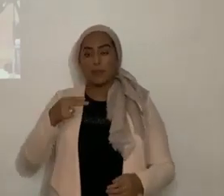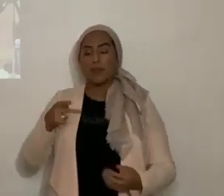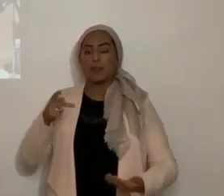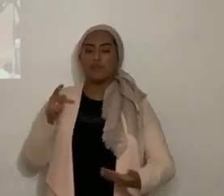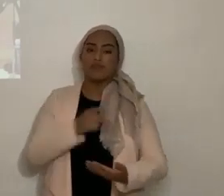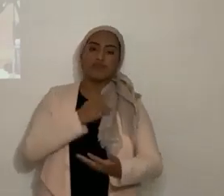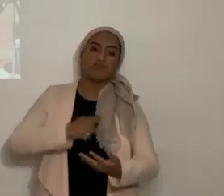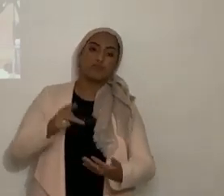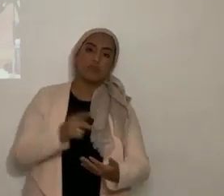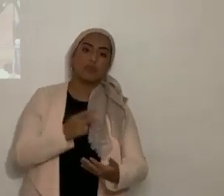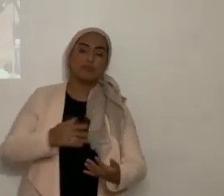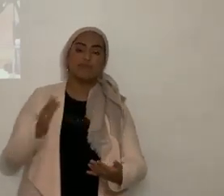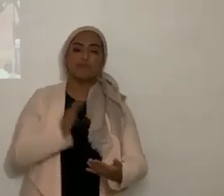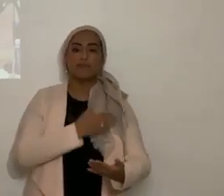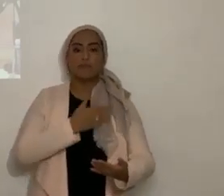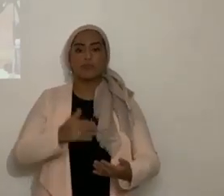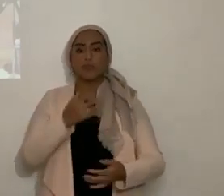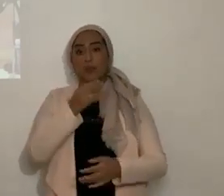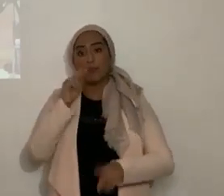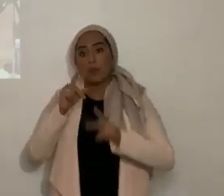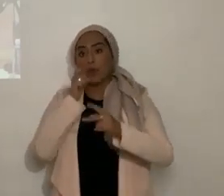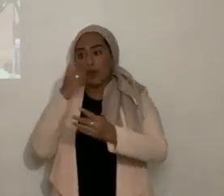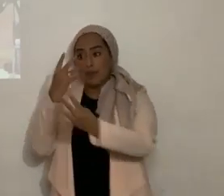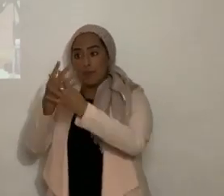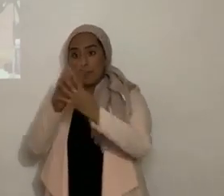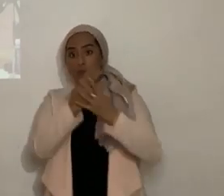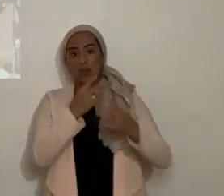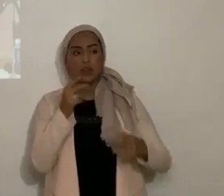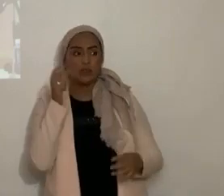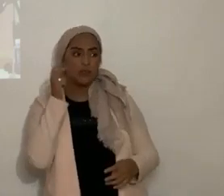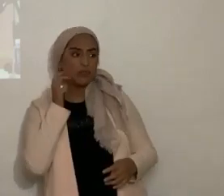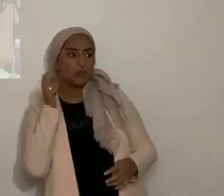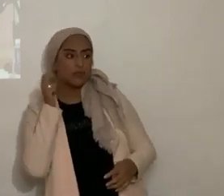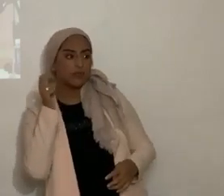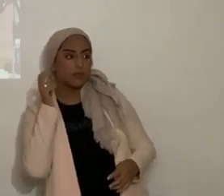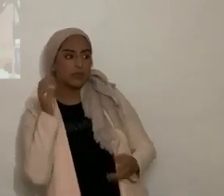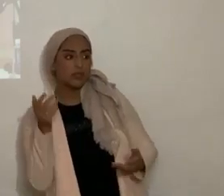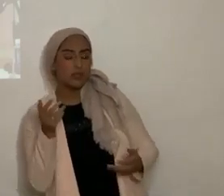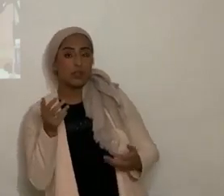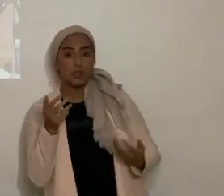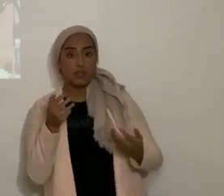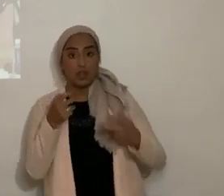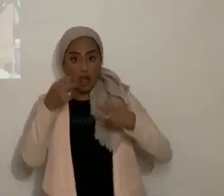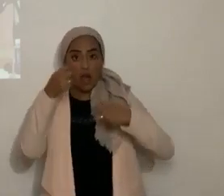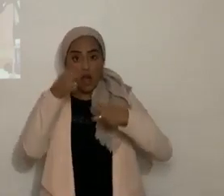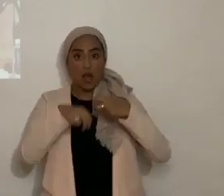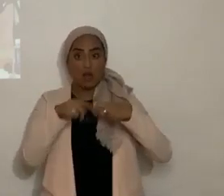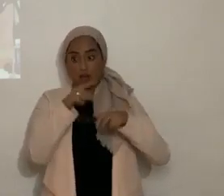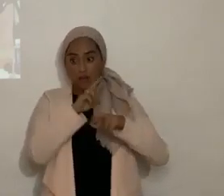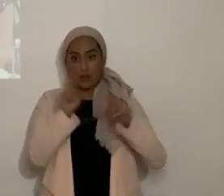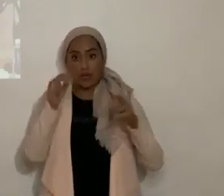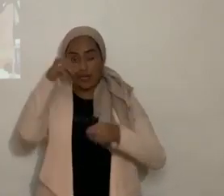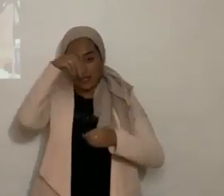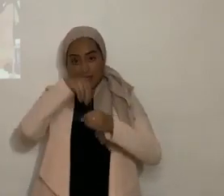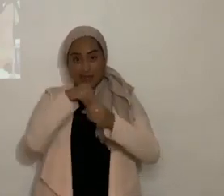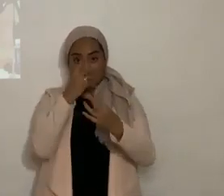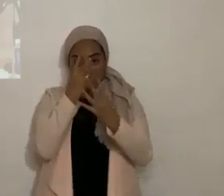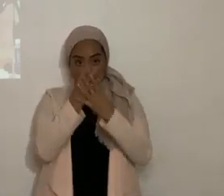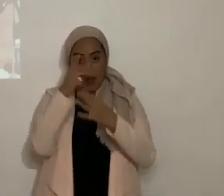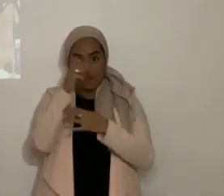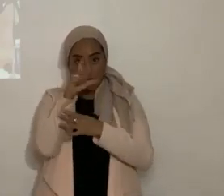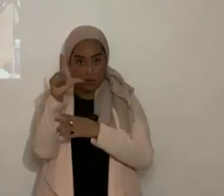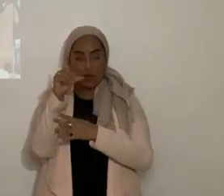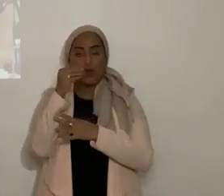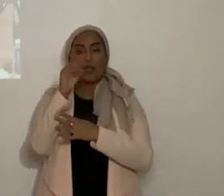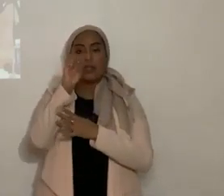salmos a Elohim y los presos los oían. O sea, no obstante que ya era difícil porque ya estaban en la cárcel,